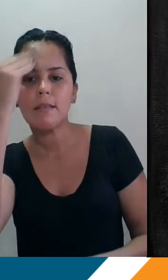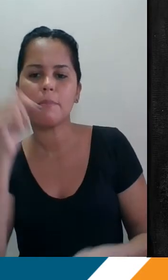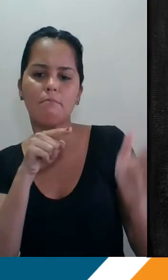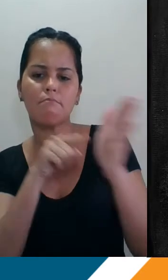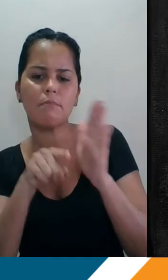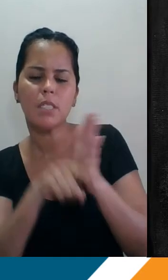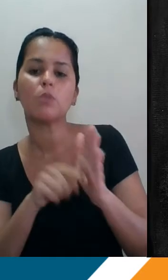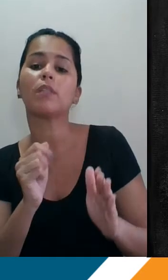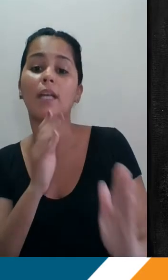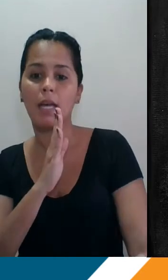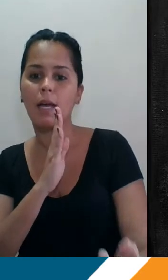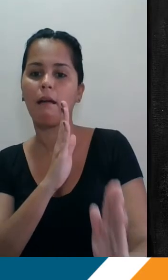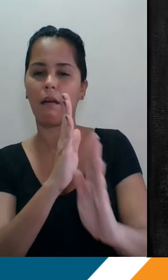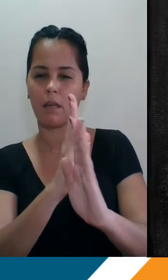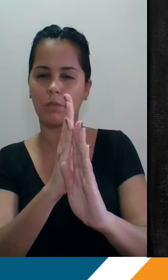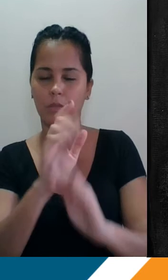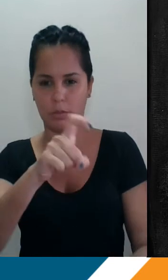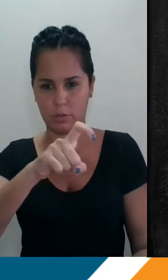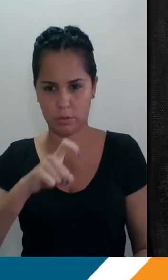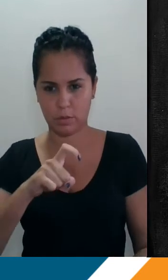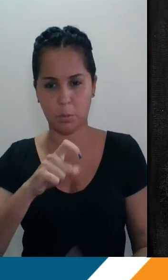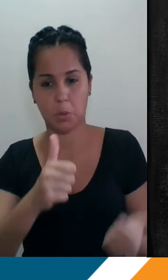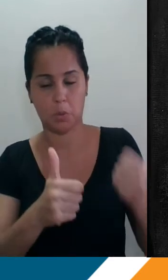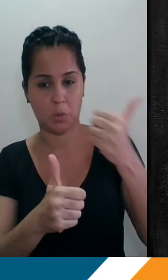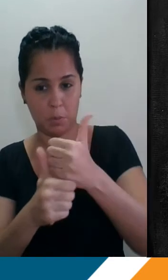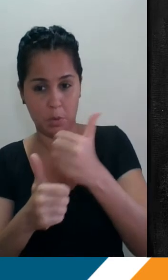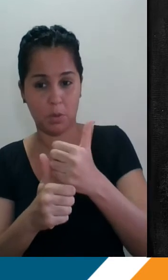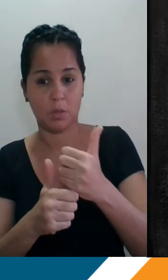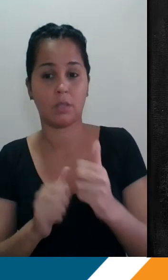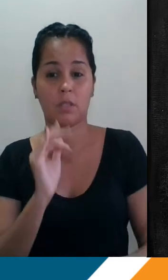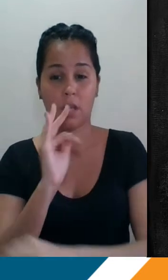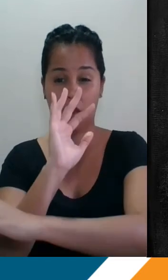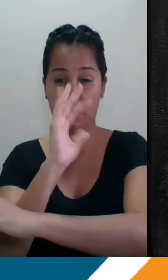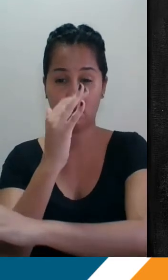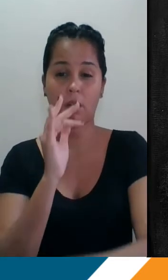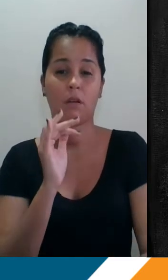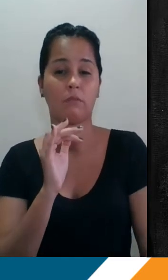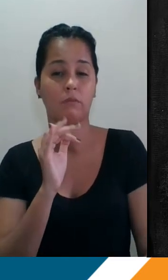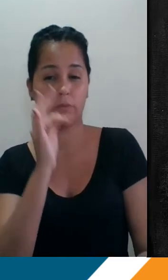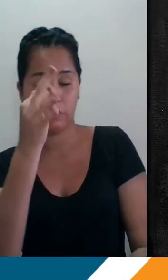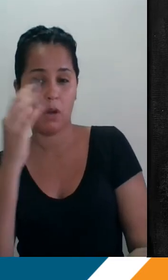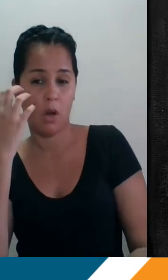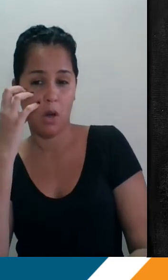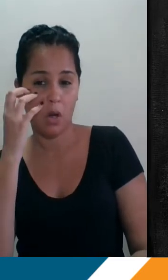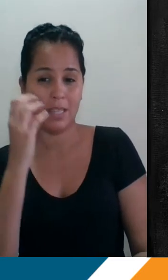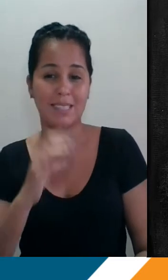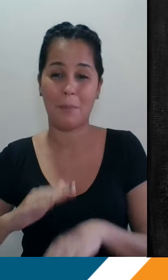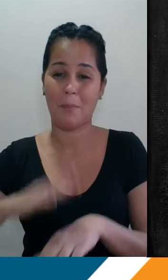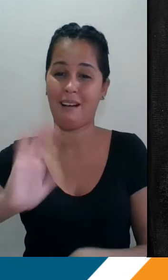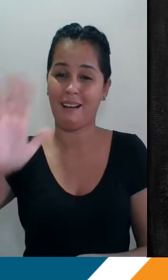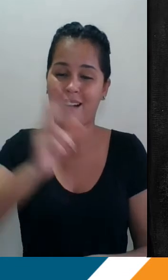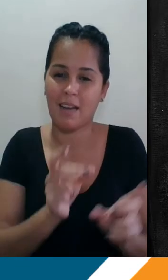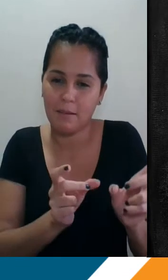calcular e encontrar condições para o valor do x para que a hidrangea cor-de-rosa seja a de maior valor comercial. Então,